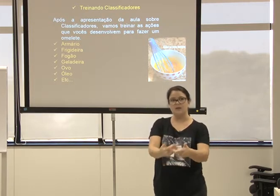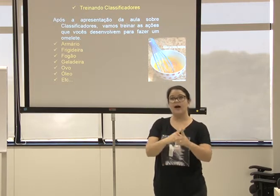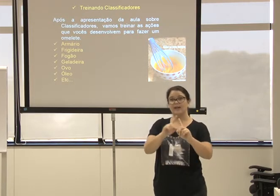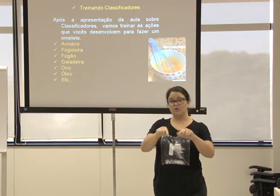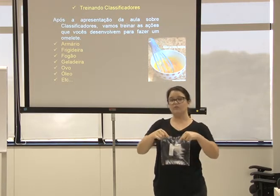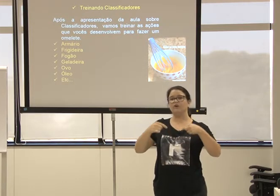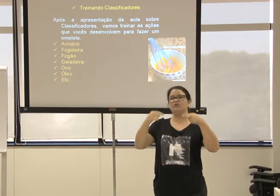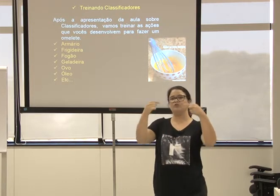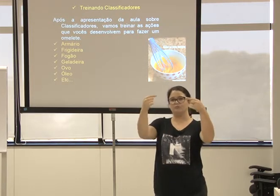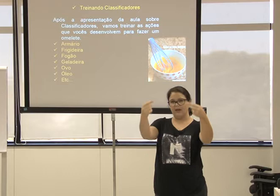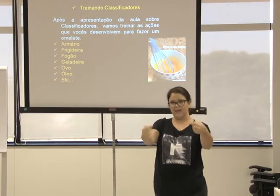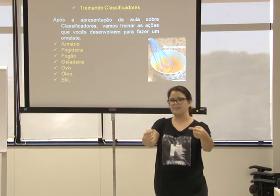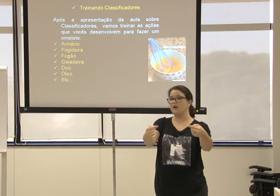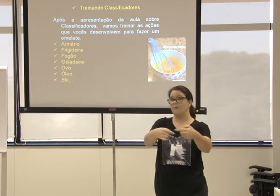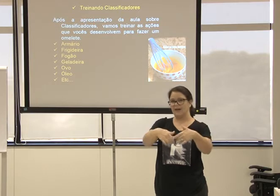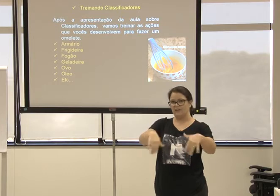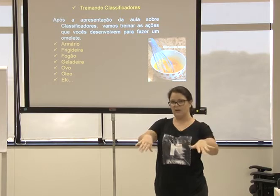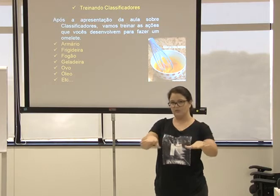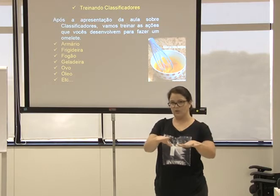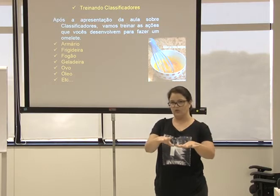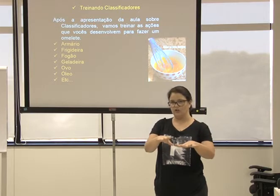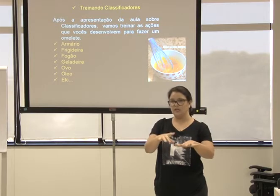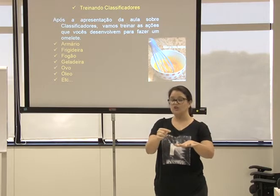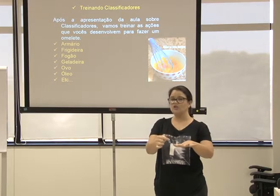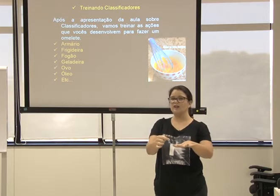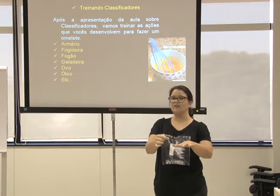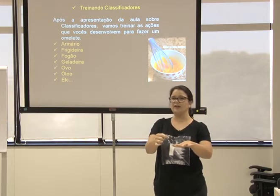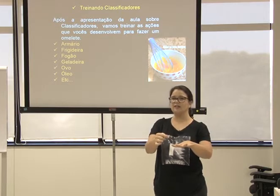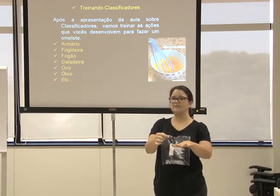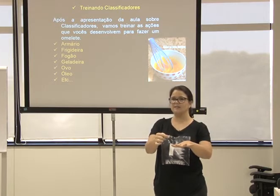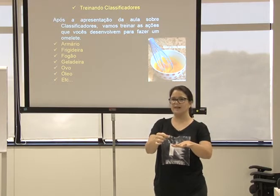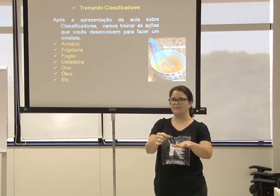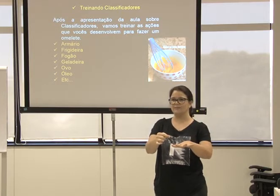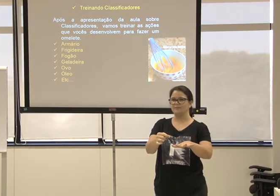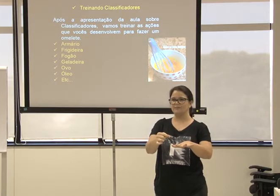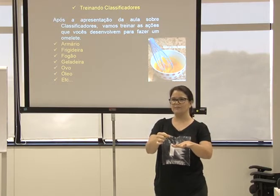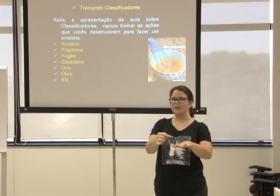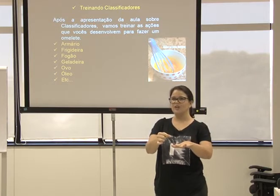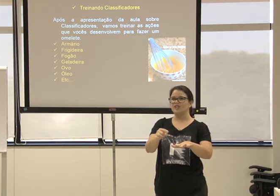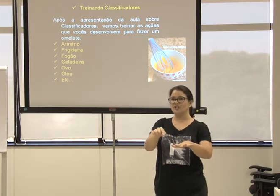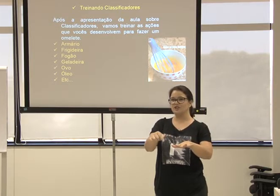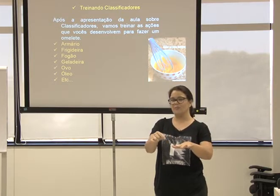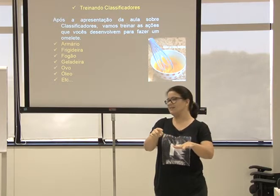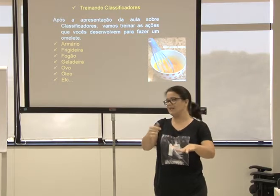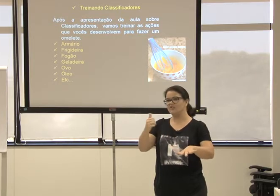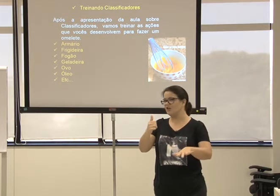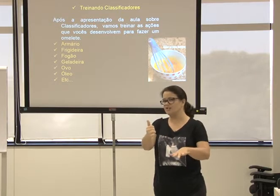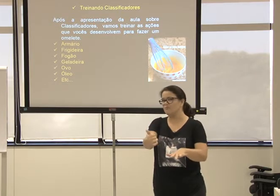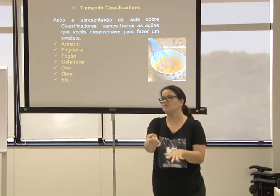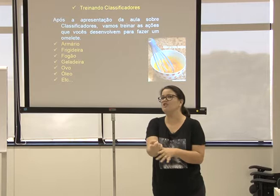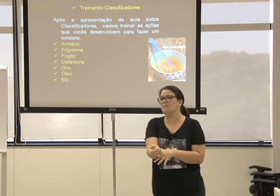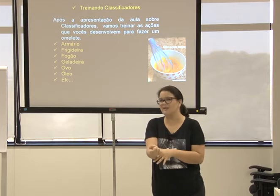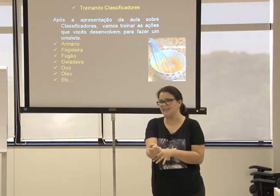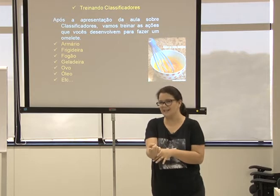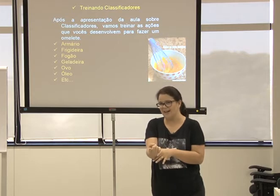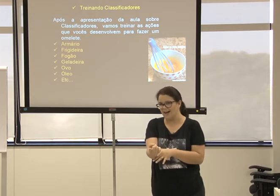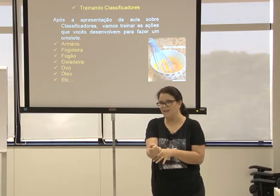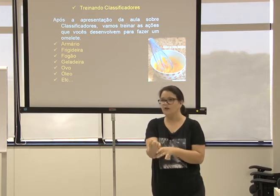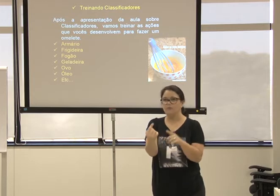Aí quando foi no outro mês, eu paguei a fatura toda. Só que aí o que eles fizeram? já tinham parcelado, só que eles não podiam parcelar porque